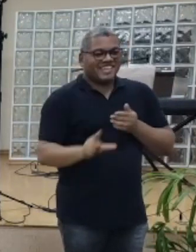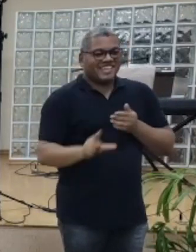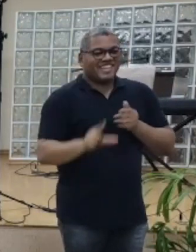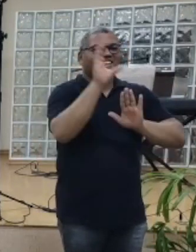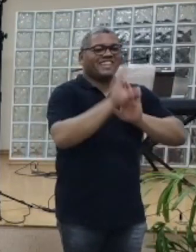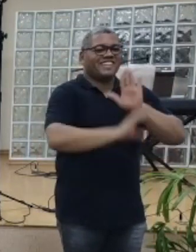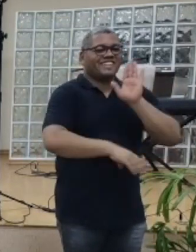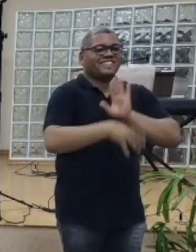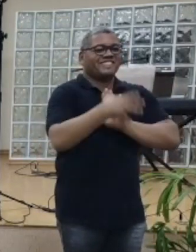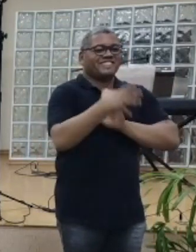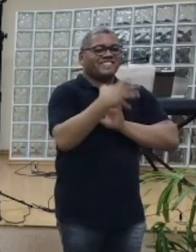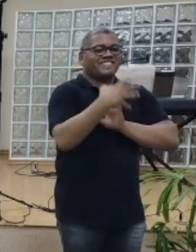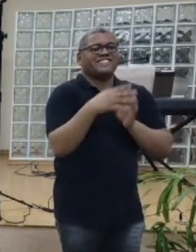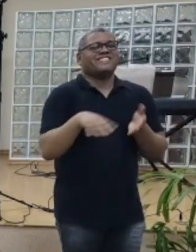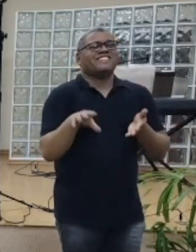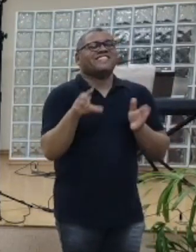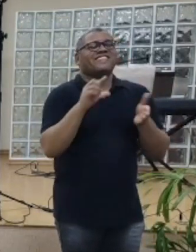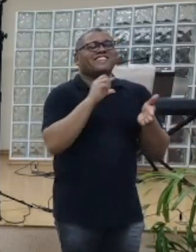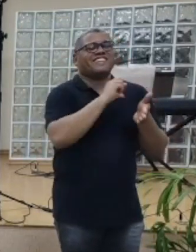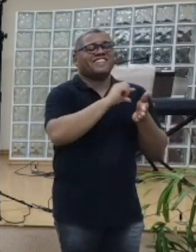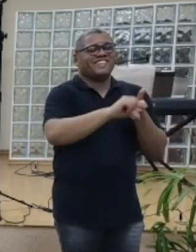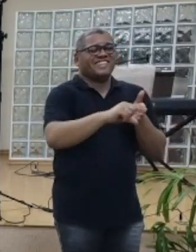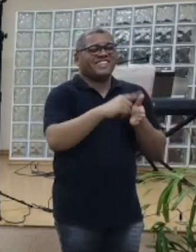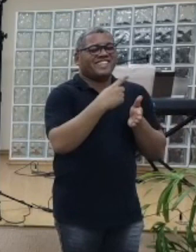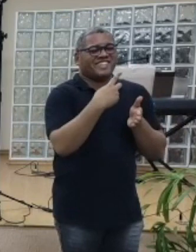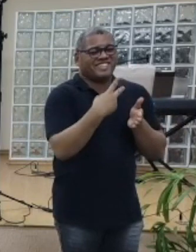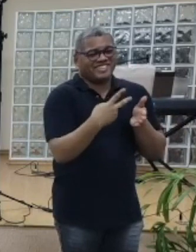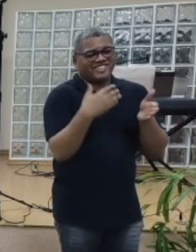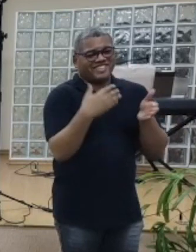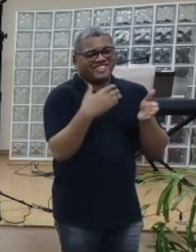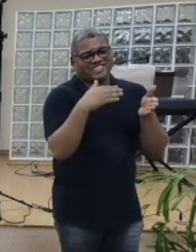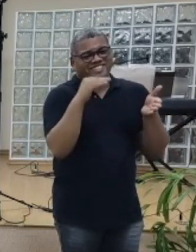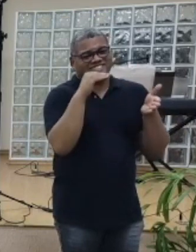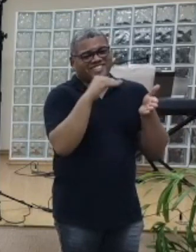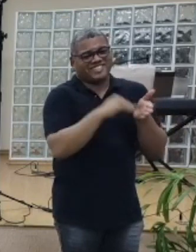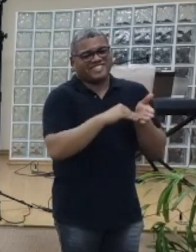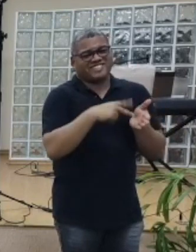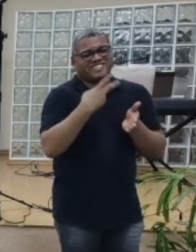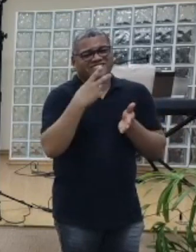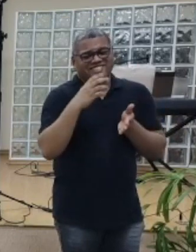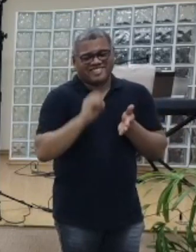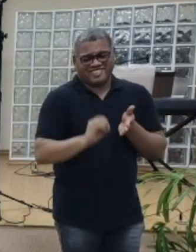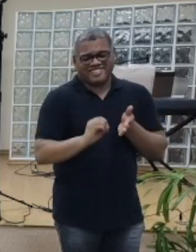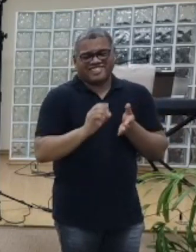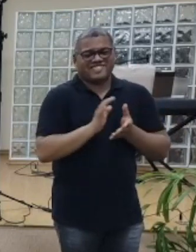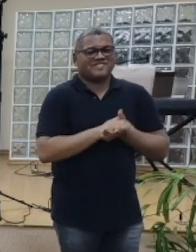4, de 12 até 20.